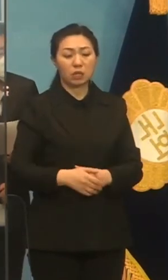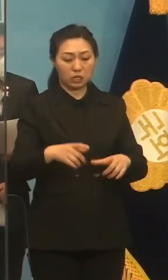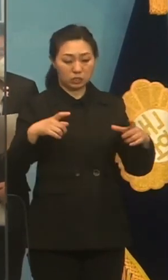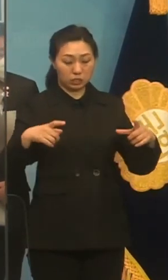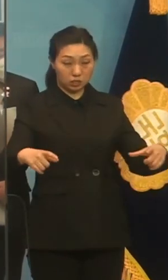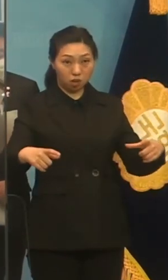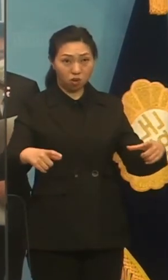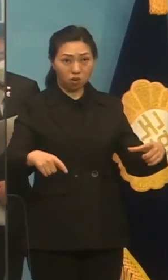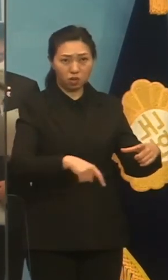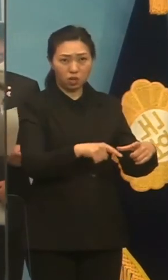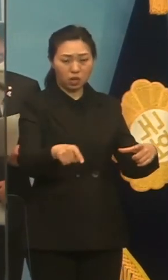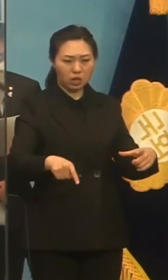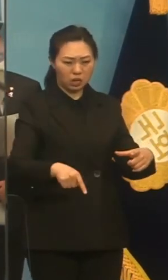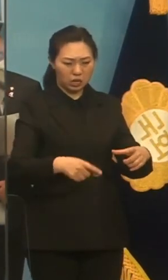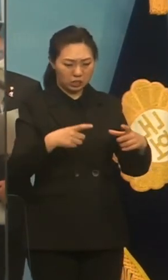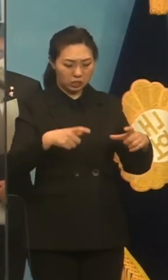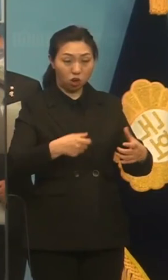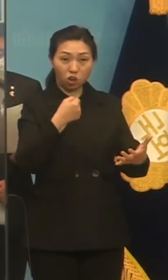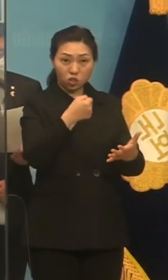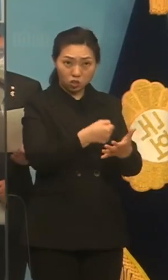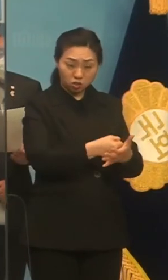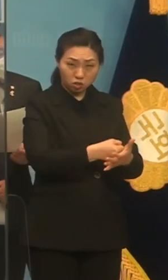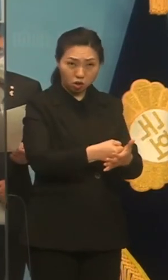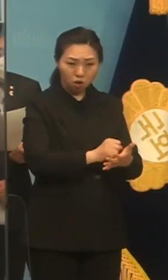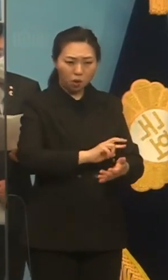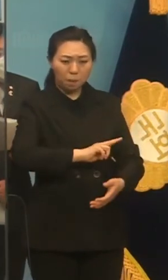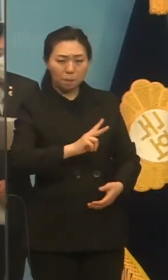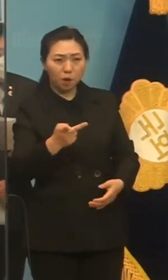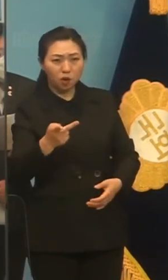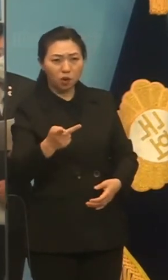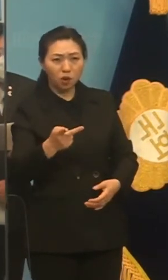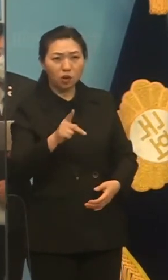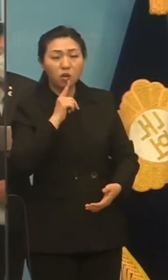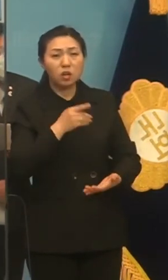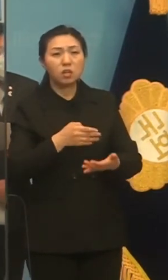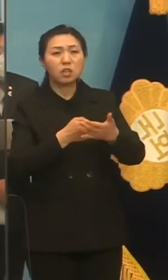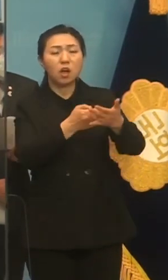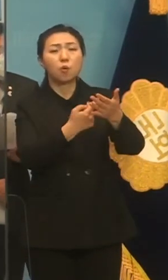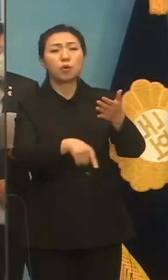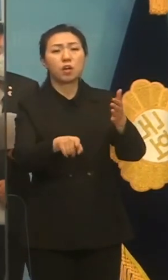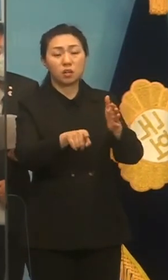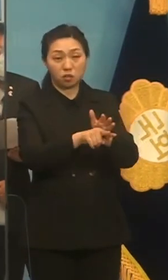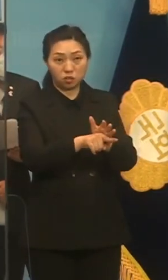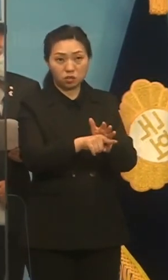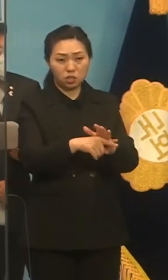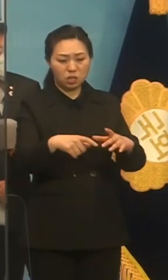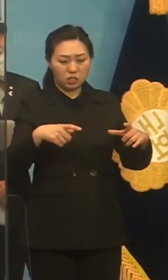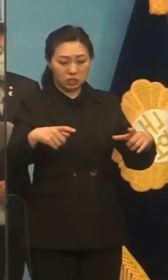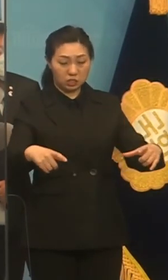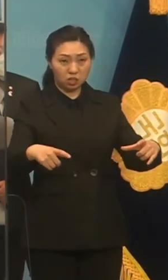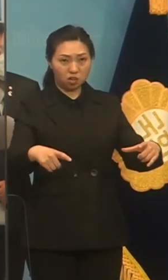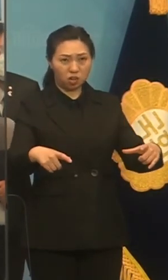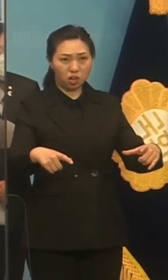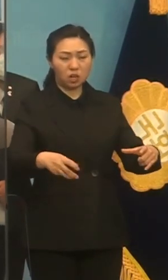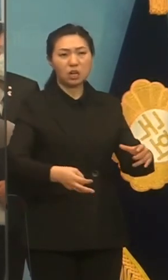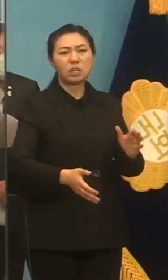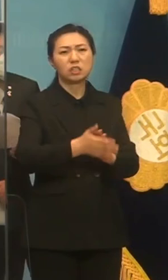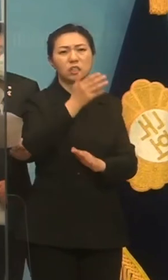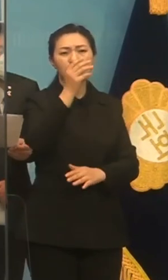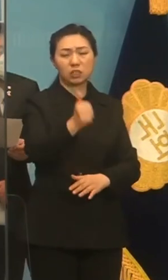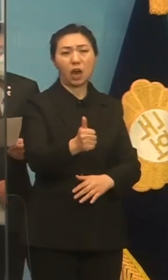지정 병명 오늘 해경 생활해야 한알 그걸 수장에